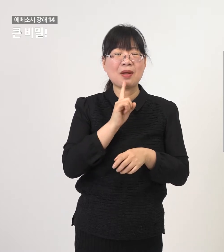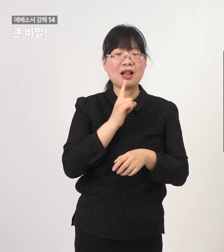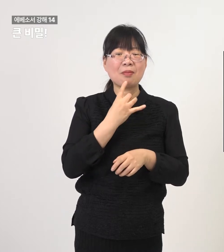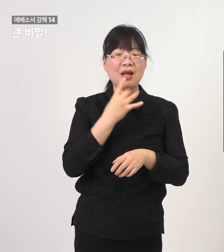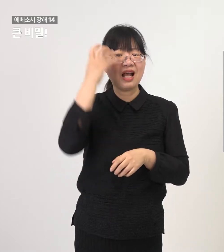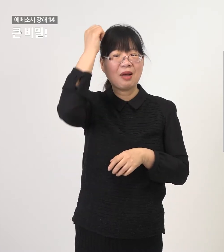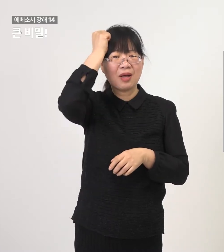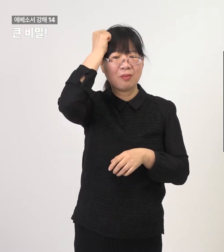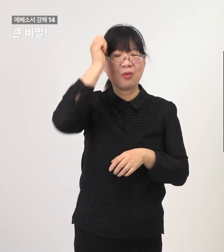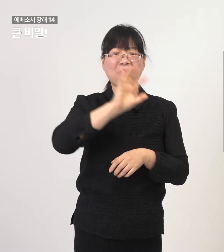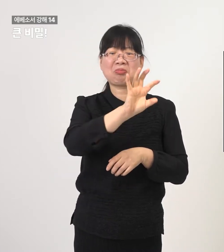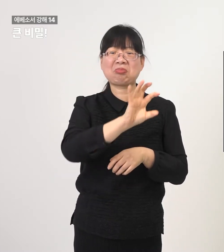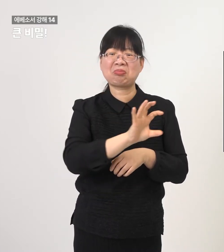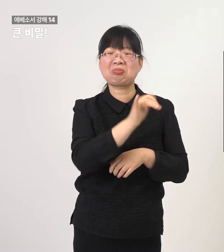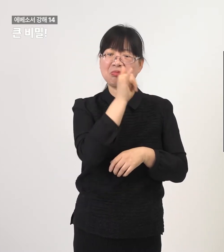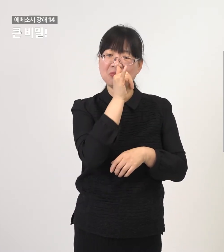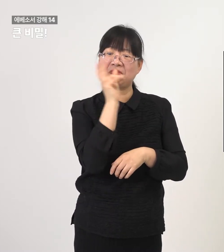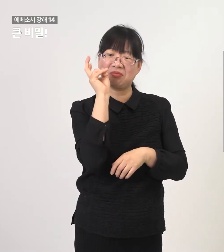나요.